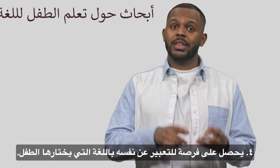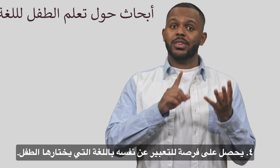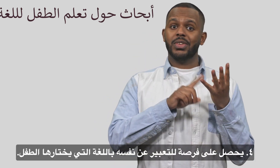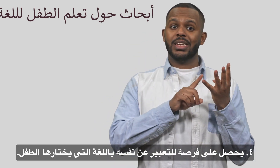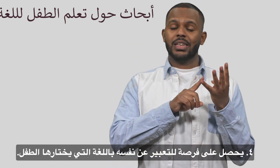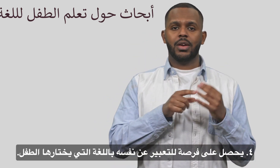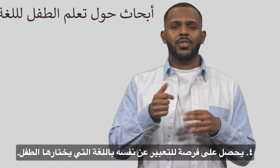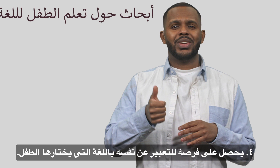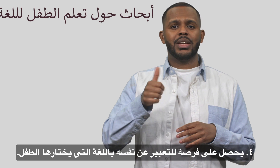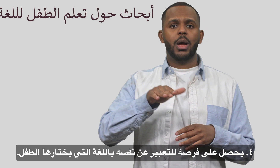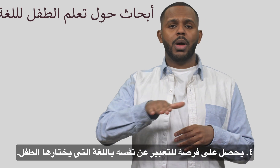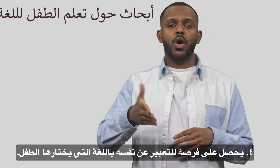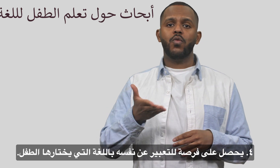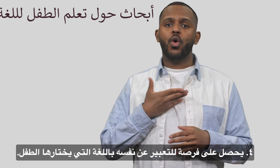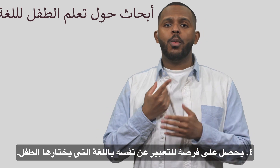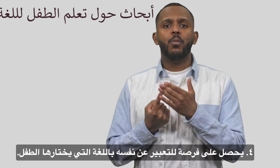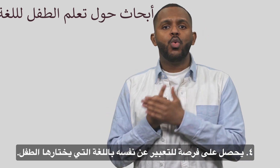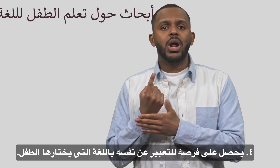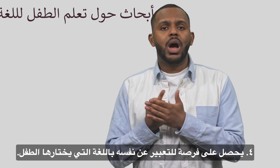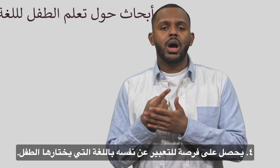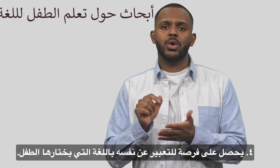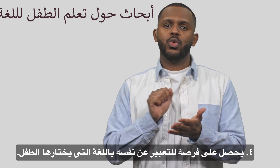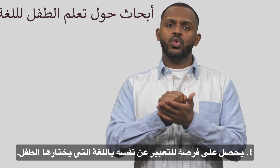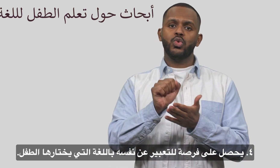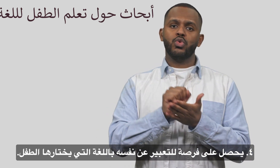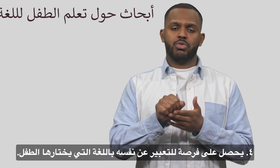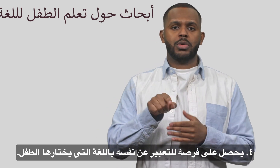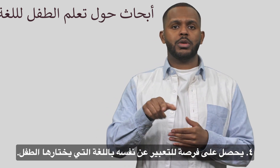رابعا، يحصل على فرصة للتعبير عن نفسه باللغة التي يختارها الطفل.